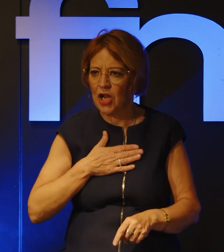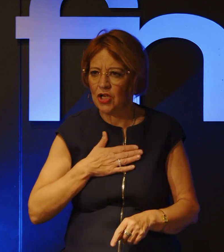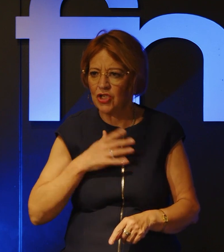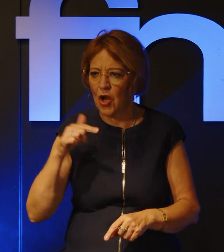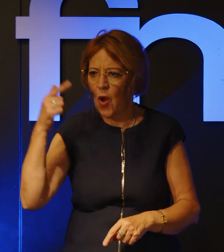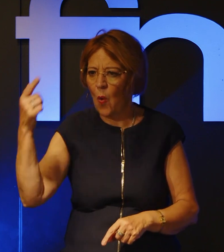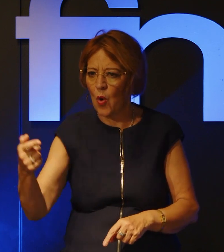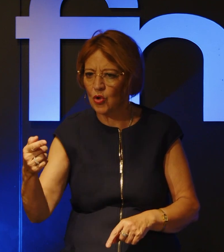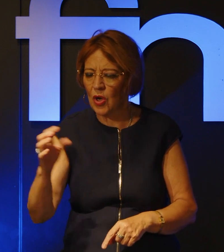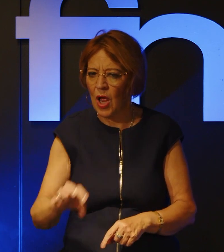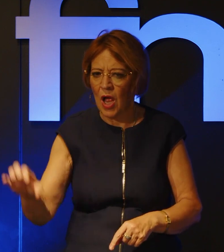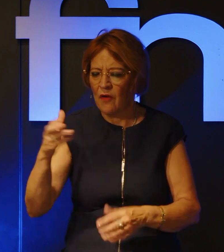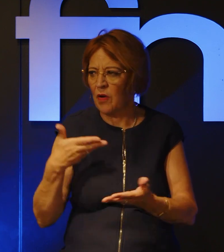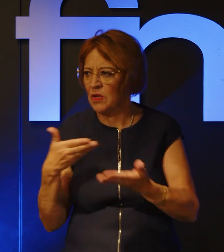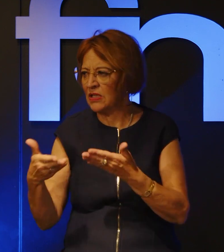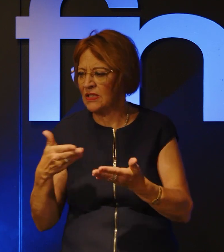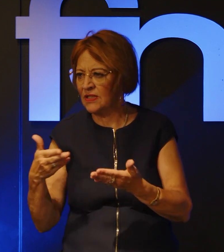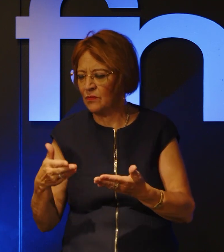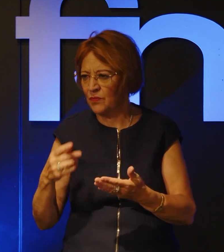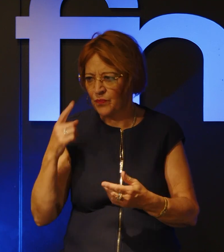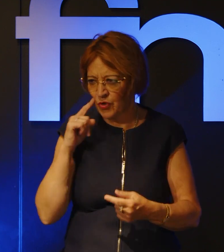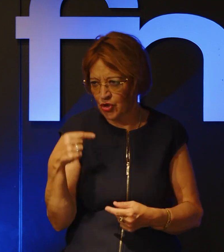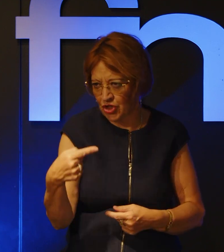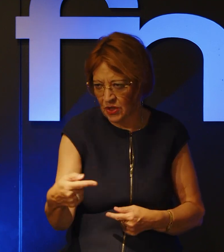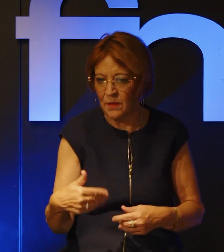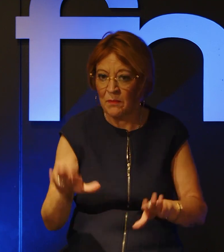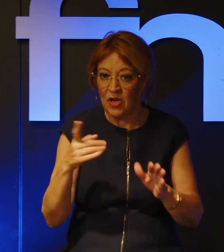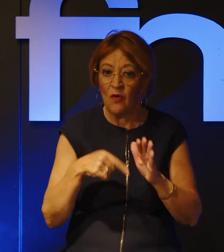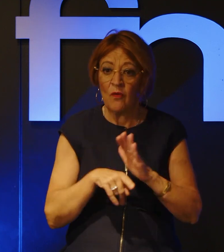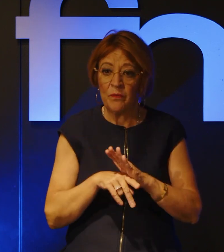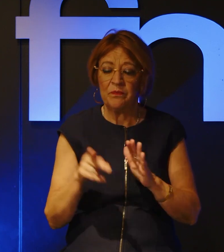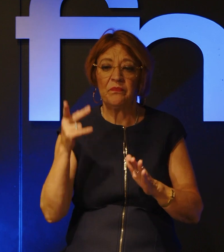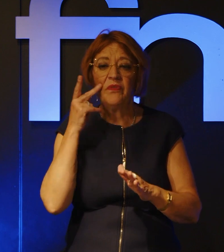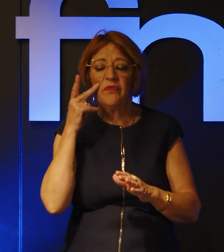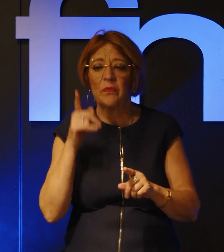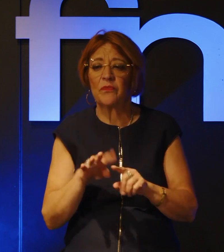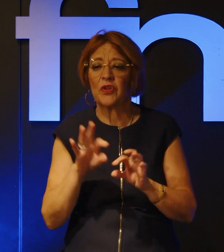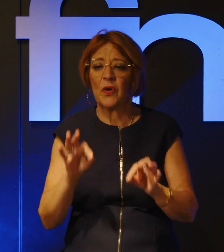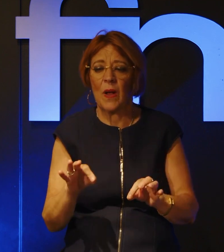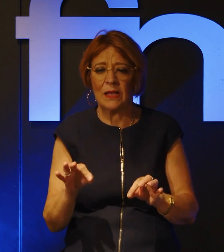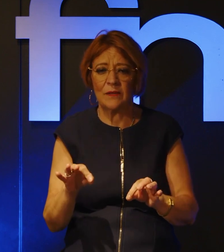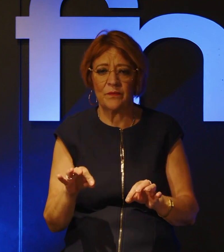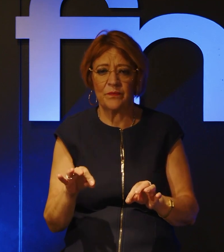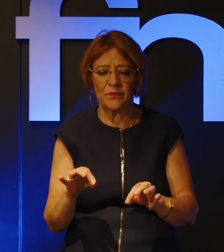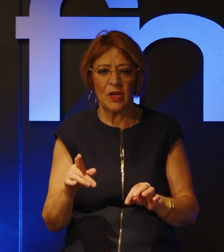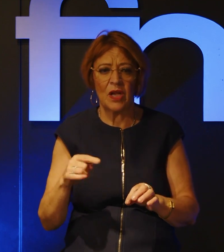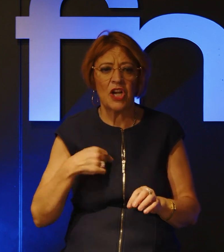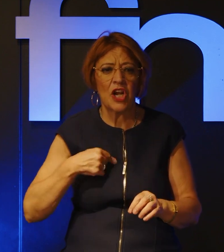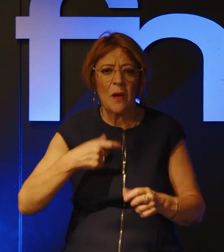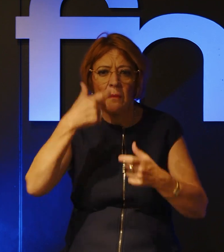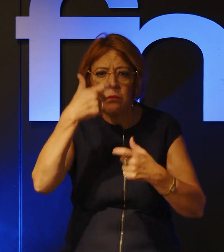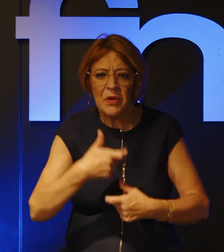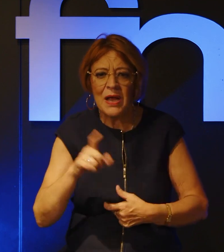outro e a forma como relacionamos com o dia a dia só que no fundo vivemos atrás estão dispositivo não é no fundo não somos nós